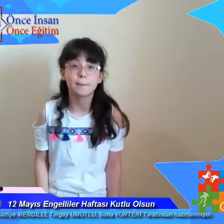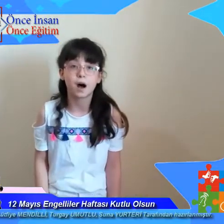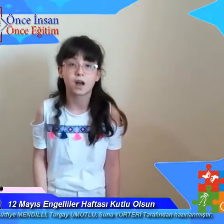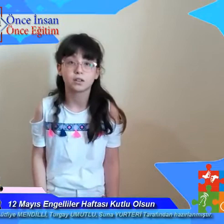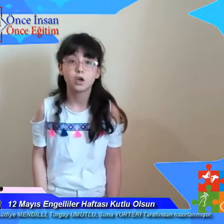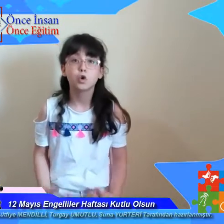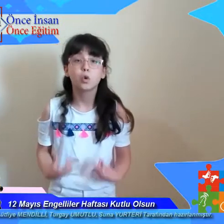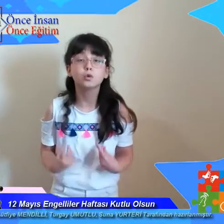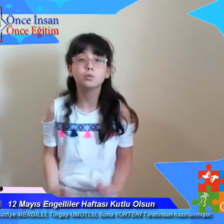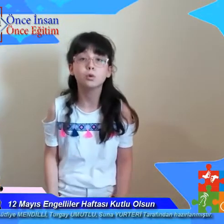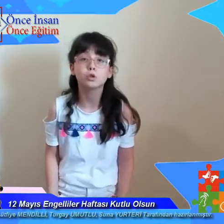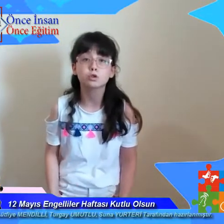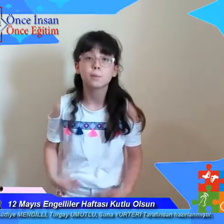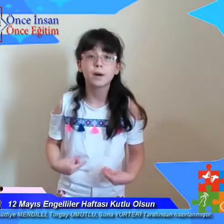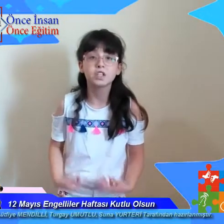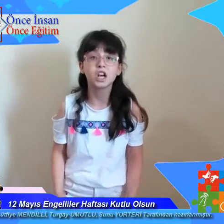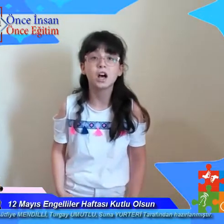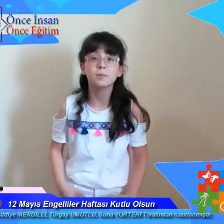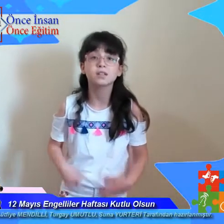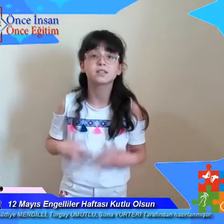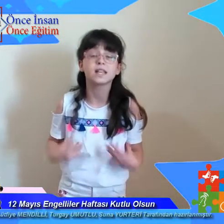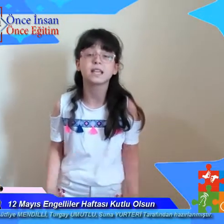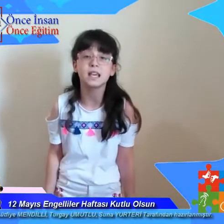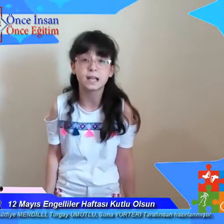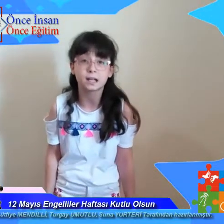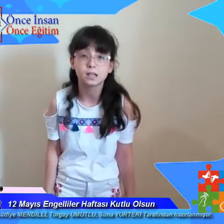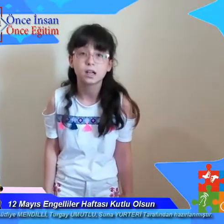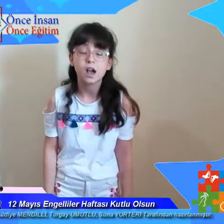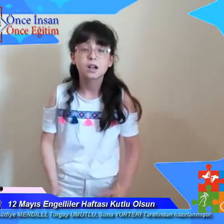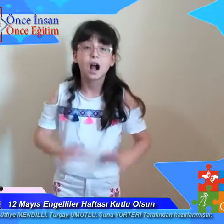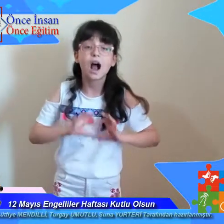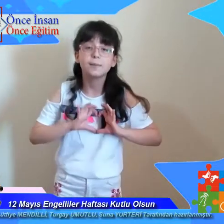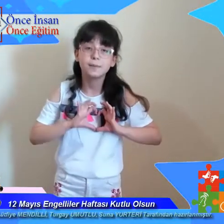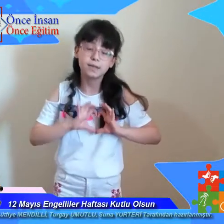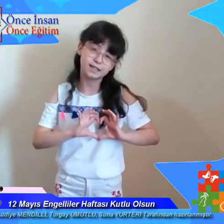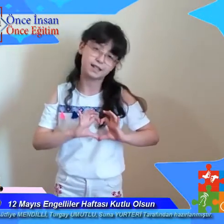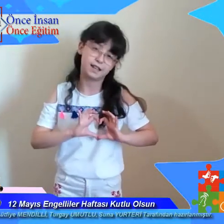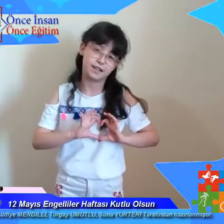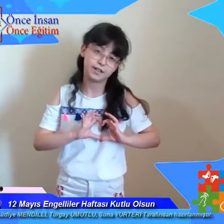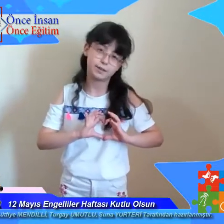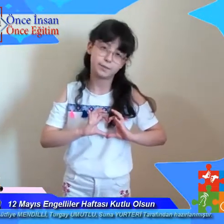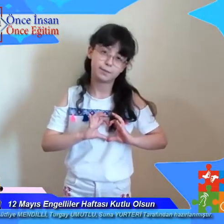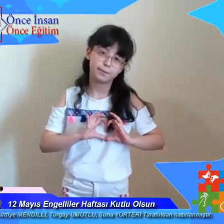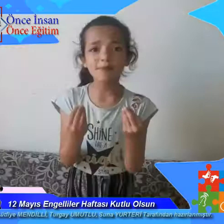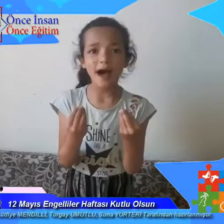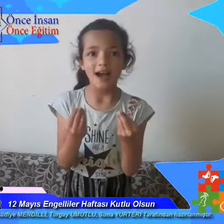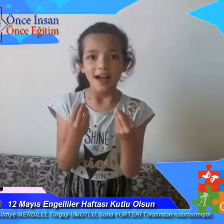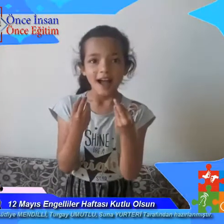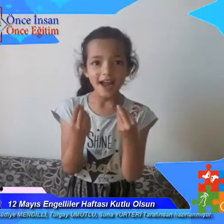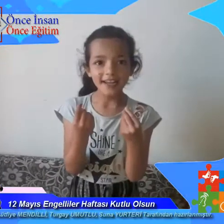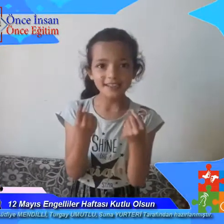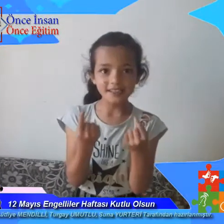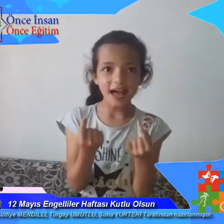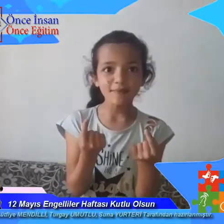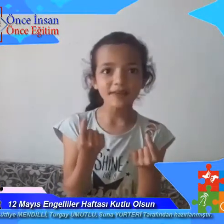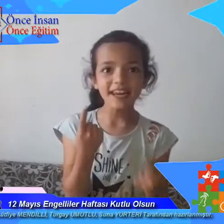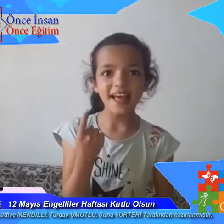yapan kolumuz, bacağımız değil, kalbimizdir. Her insan bir